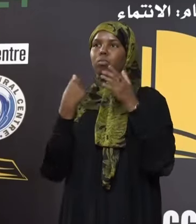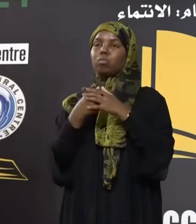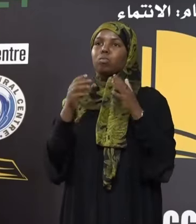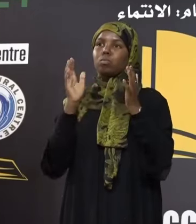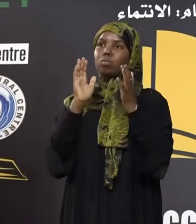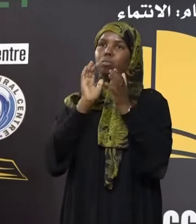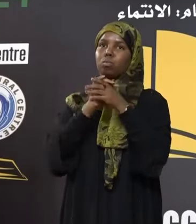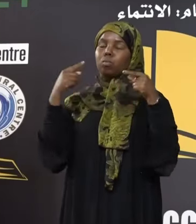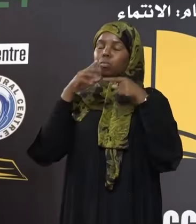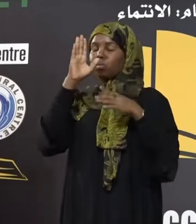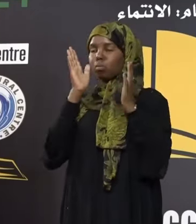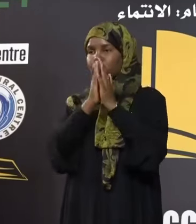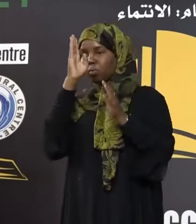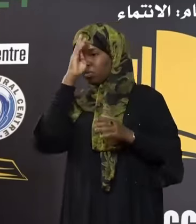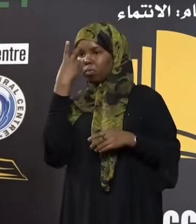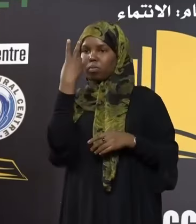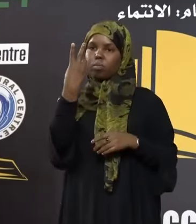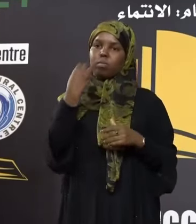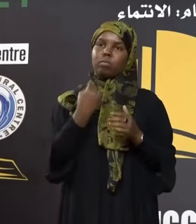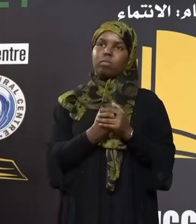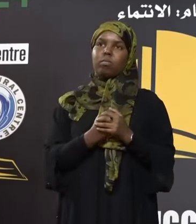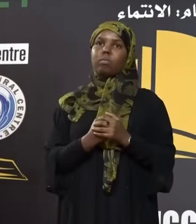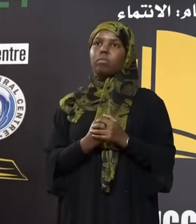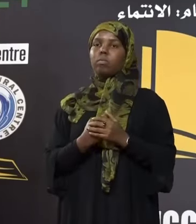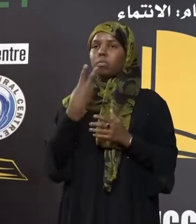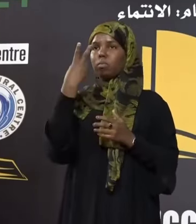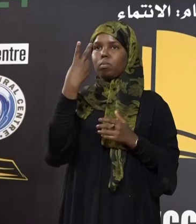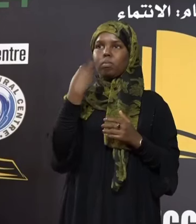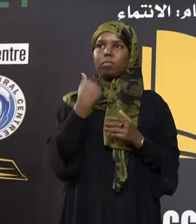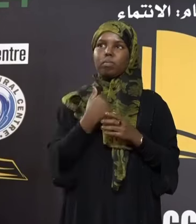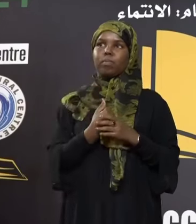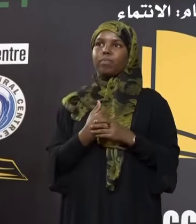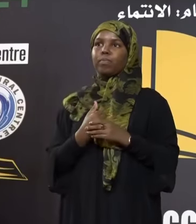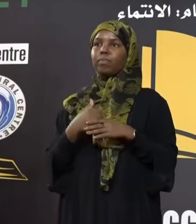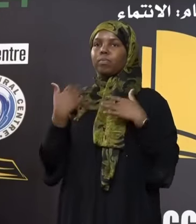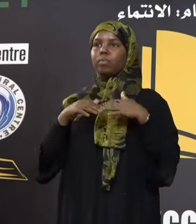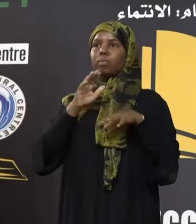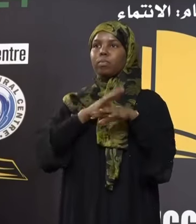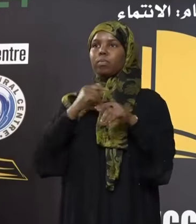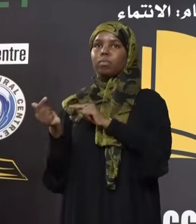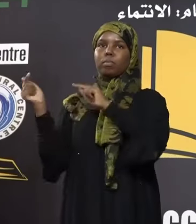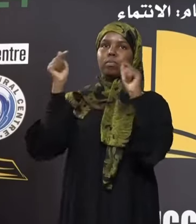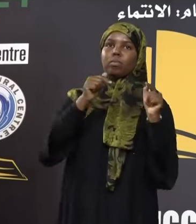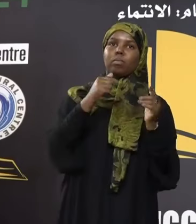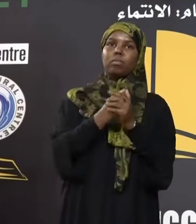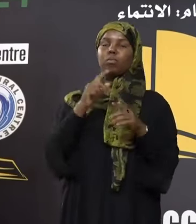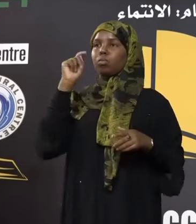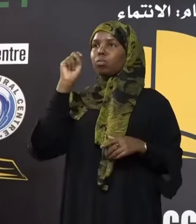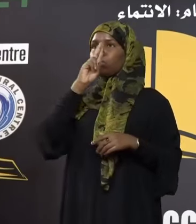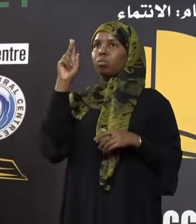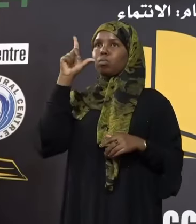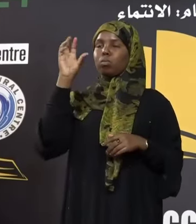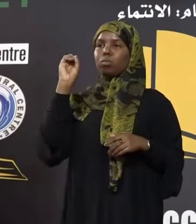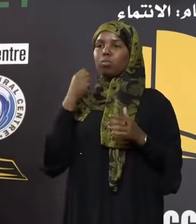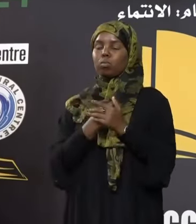mucaaridkii iyo baarlamaanka iyagii joogay maxaanku dhahdaayee baarlamaanka intaanu marba tagno tuulo yaro qolada iyo degantah oo